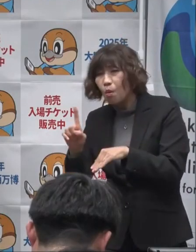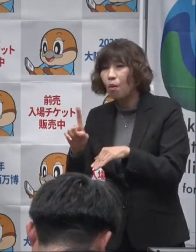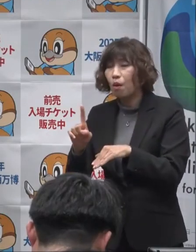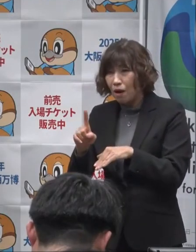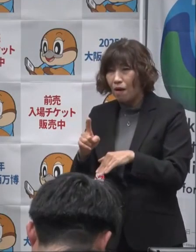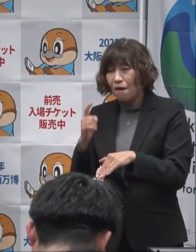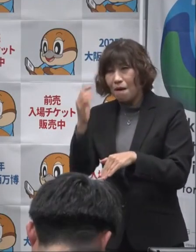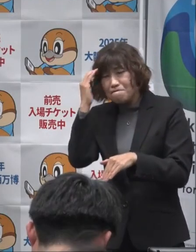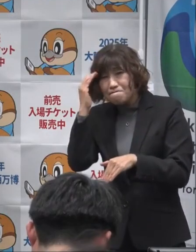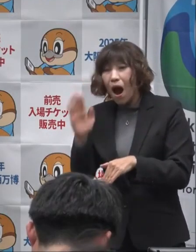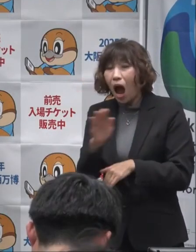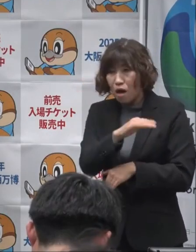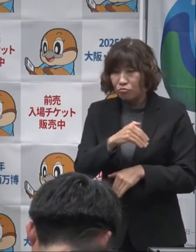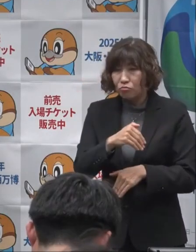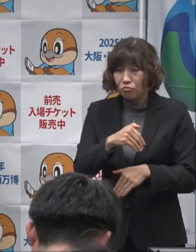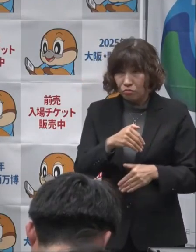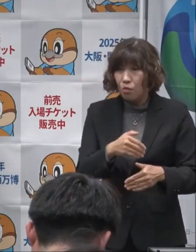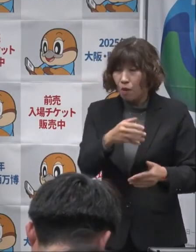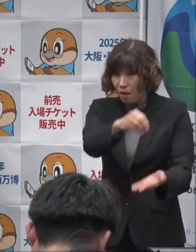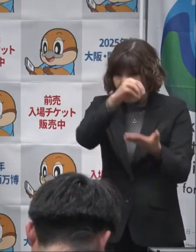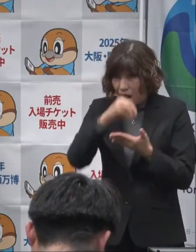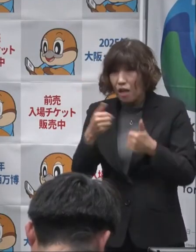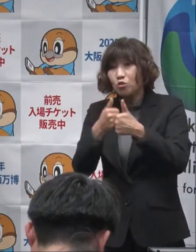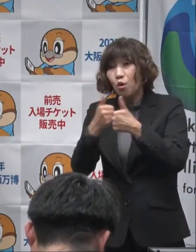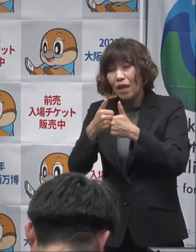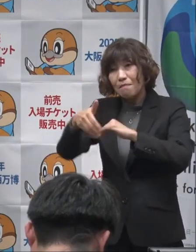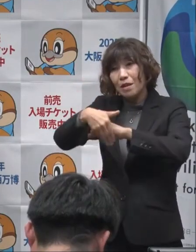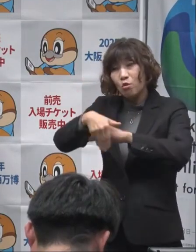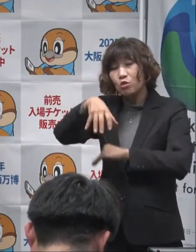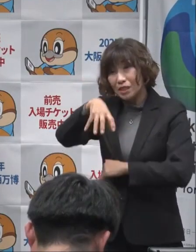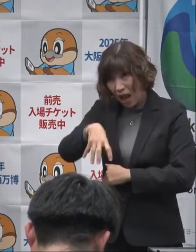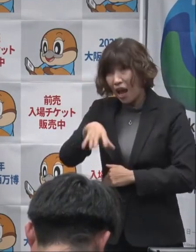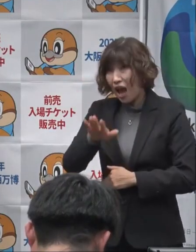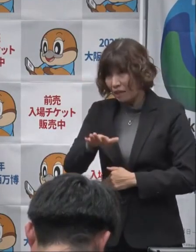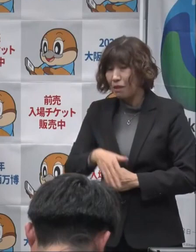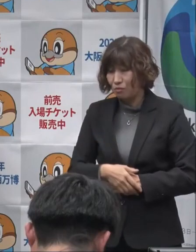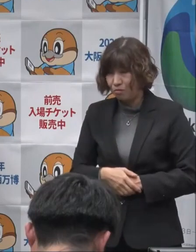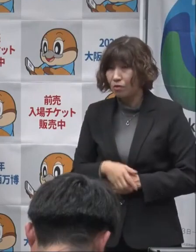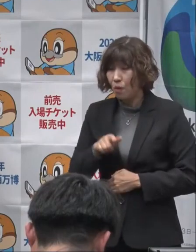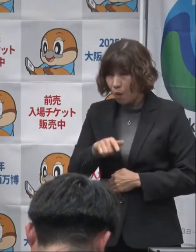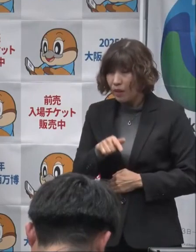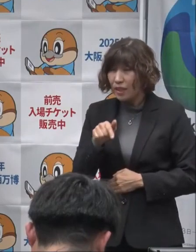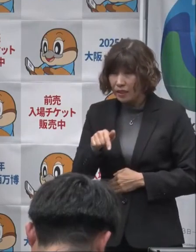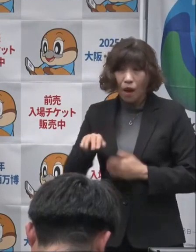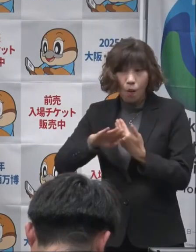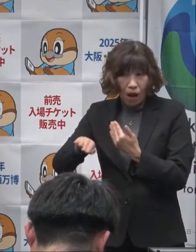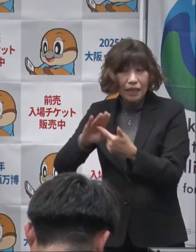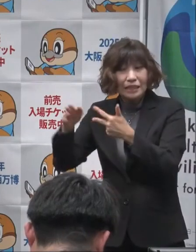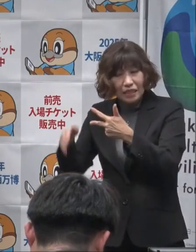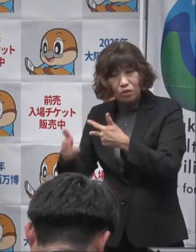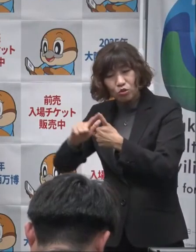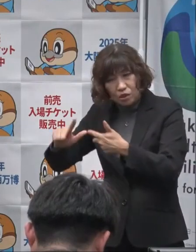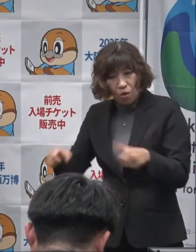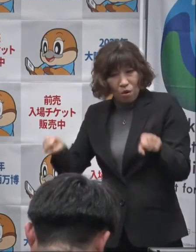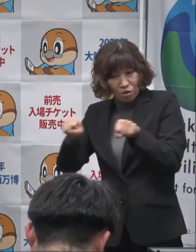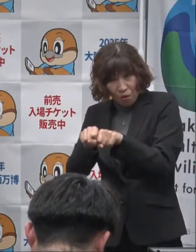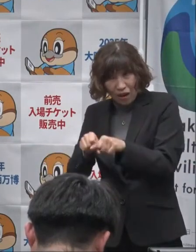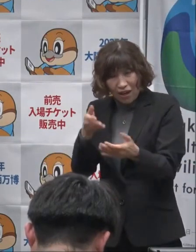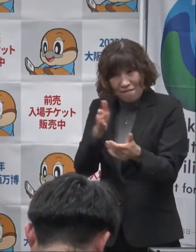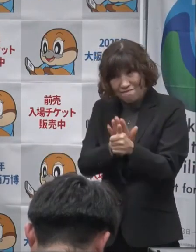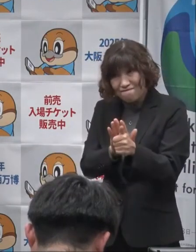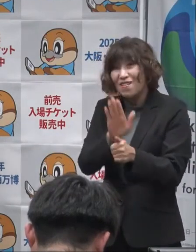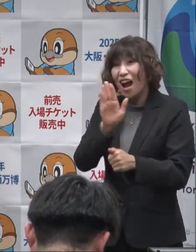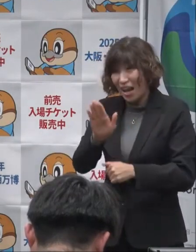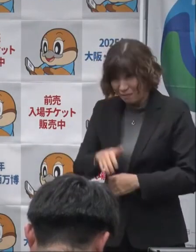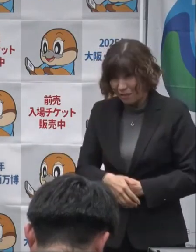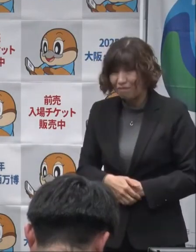らの専用の相談窓口を作っておりますので、こちらの方に相談をいただければ紹介等も含めて対応してまいります。次お願いします